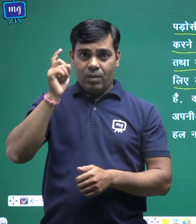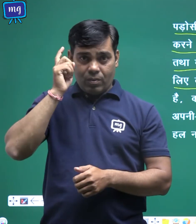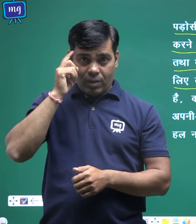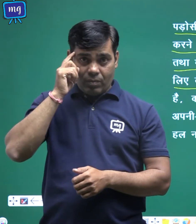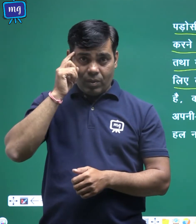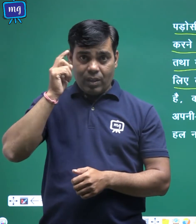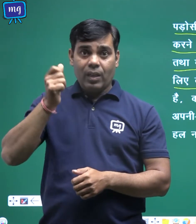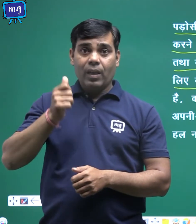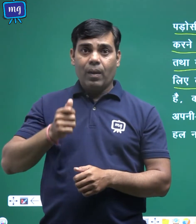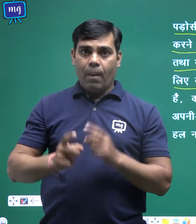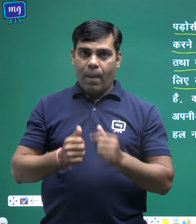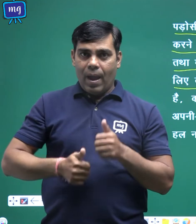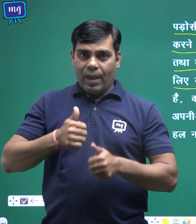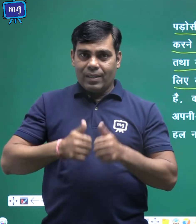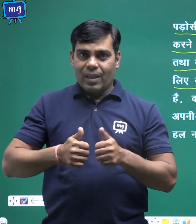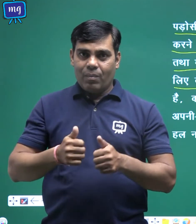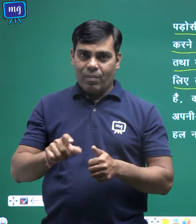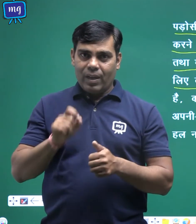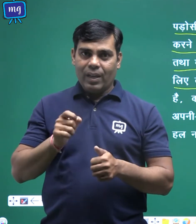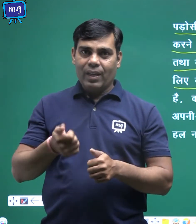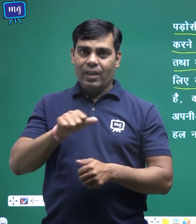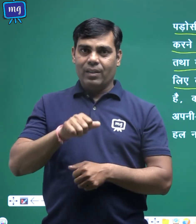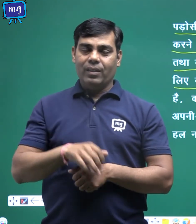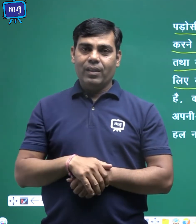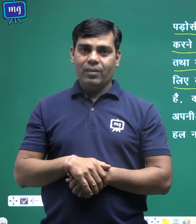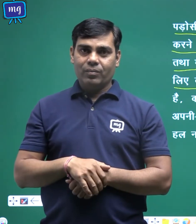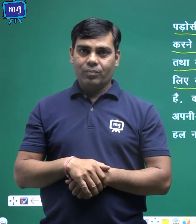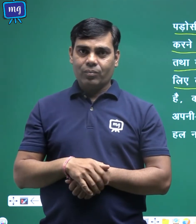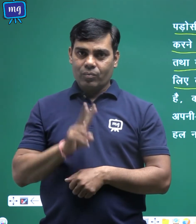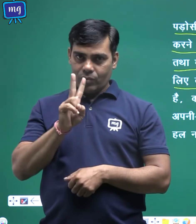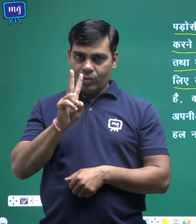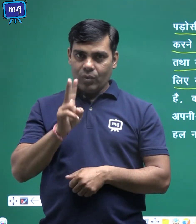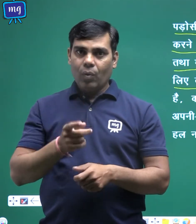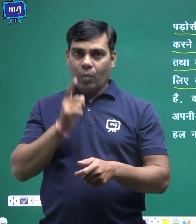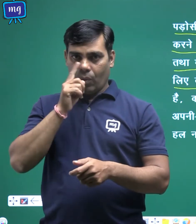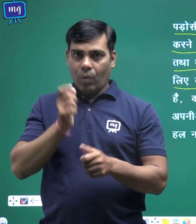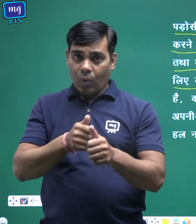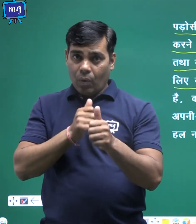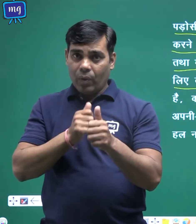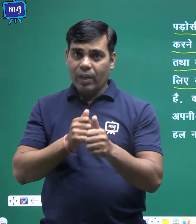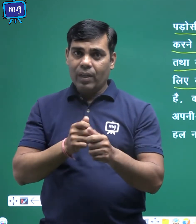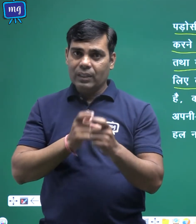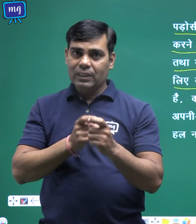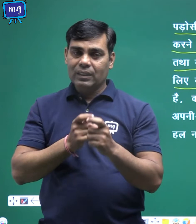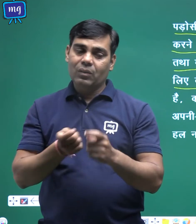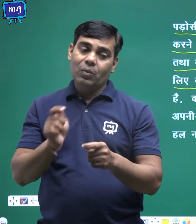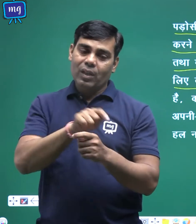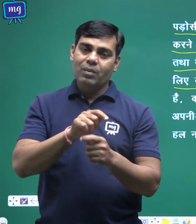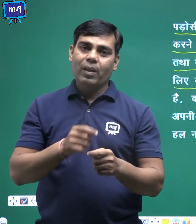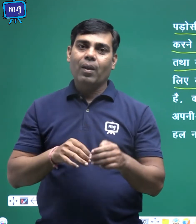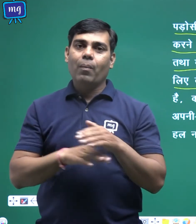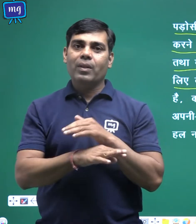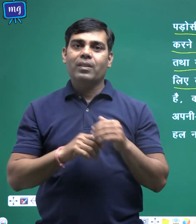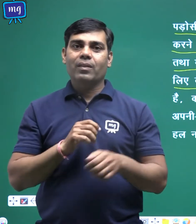परीक्षा लेने के लिए 2 घोड़ियाँ उस राज्य में भेजी।